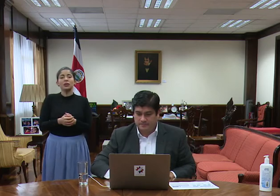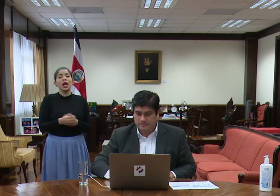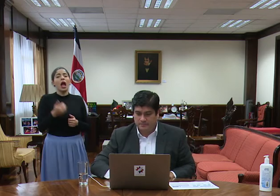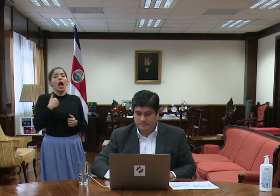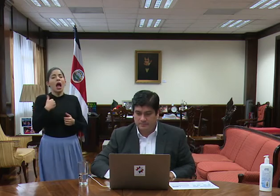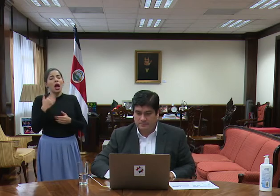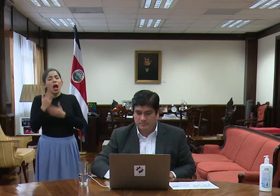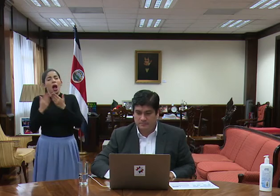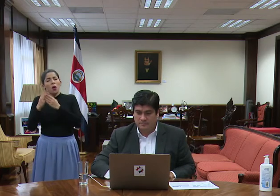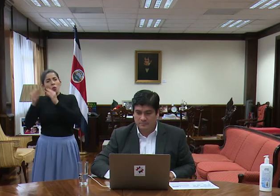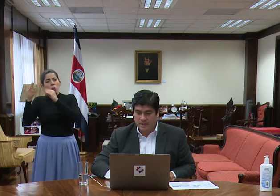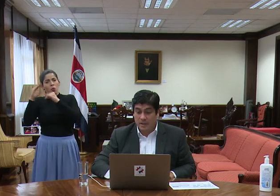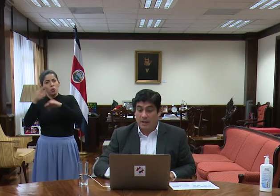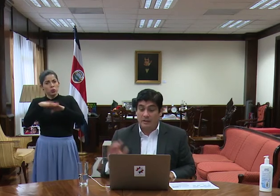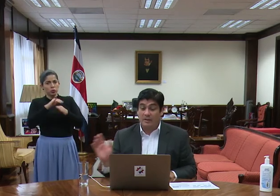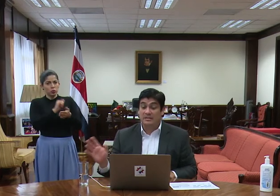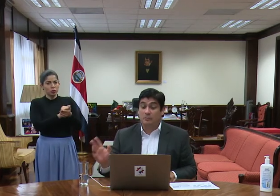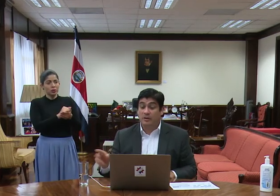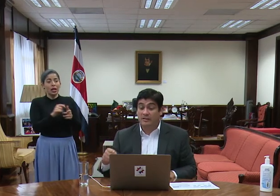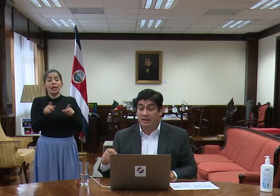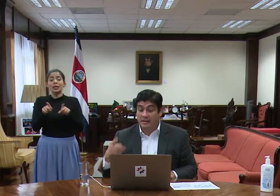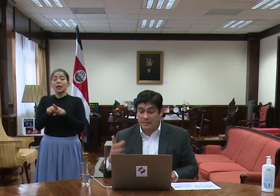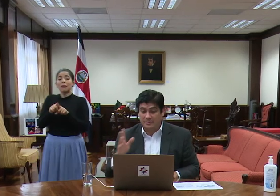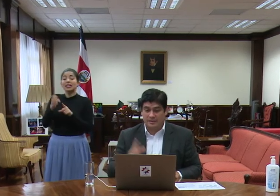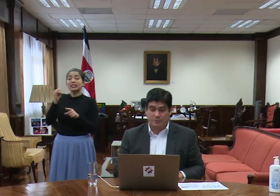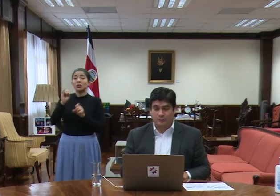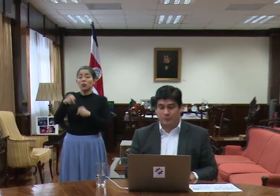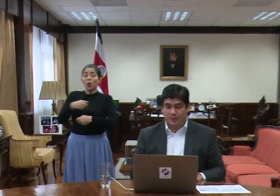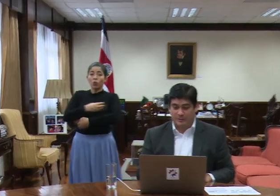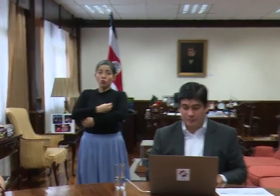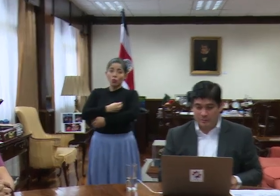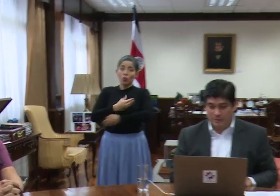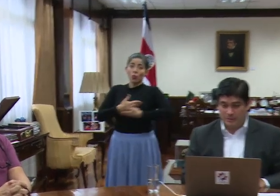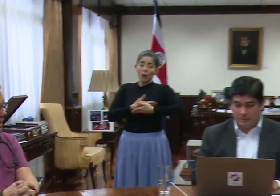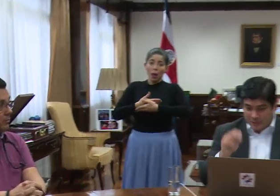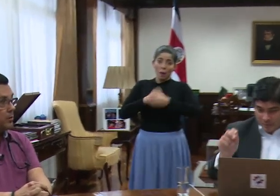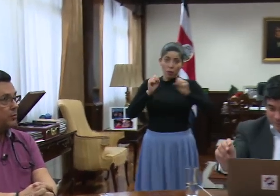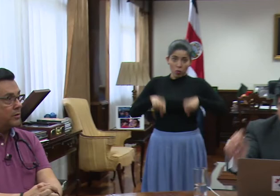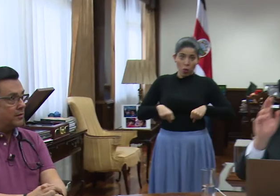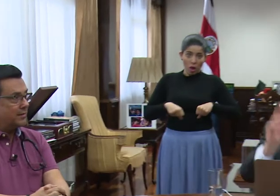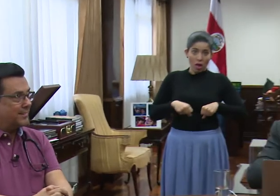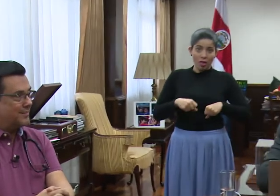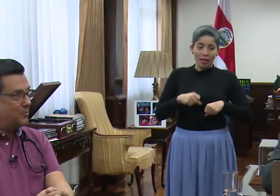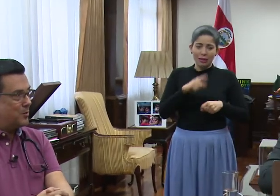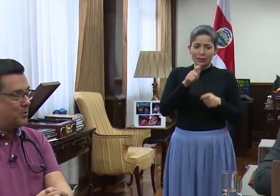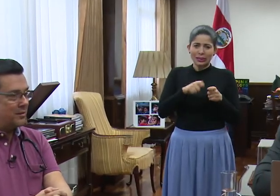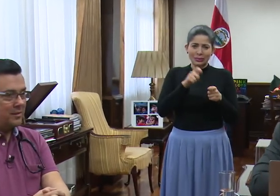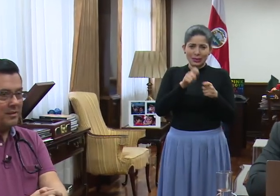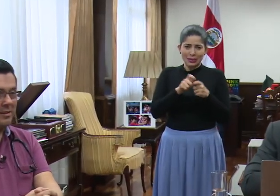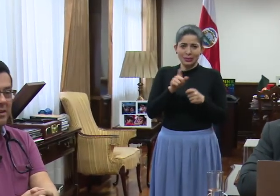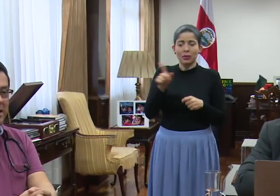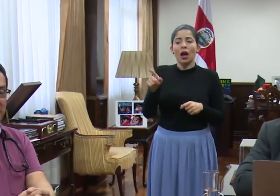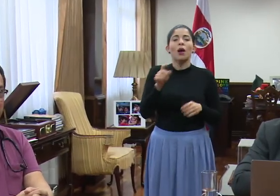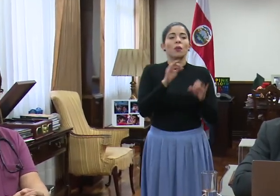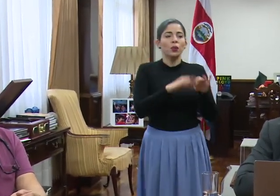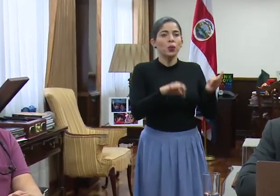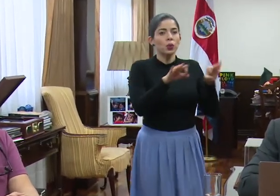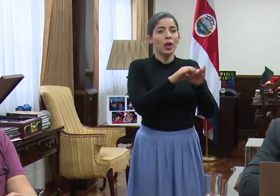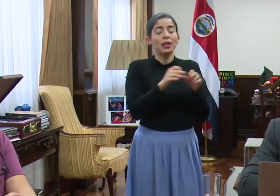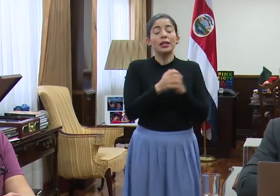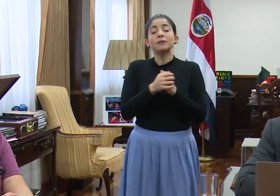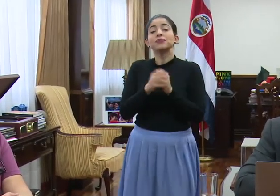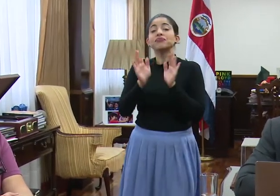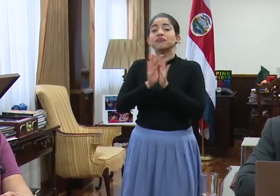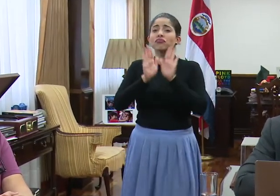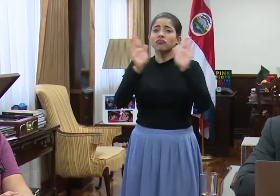Tengo algunos datos al respecto. También y si pueden dar lactancia, consulta, doctor. Sí, muy importante. específico. Muy importante. En